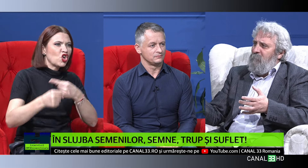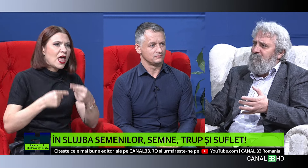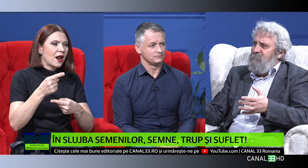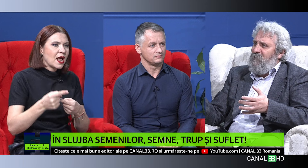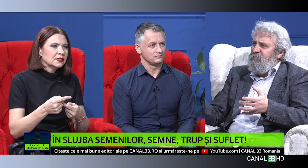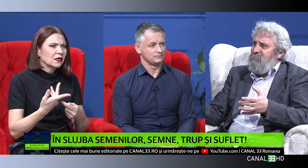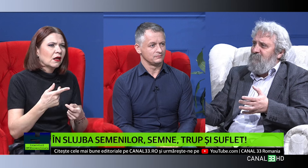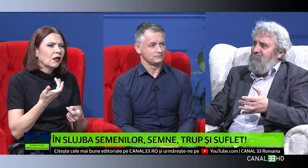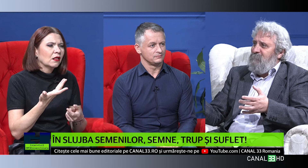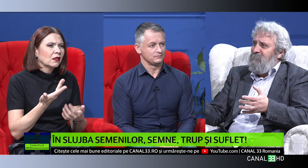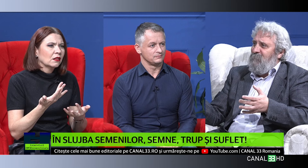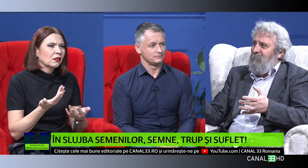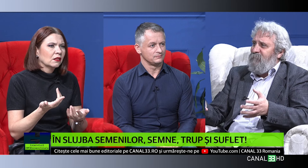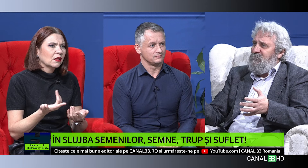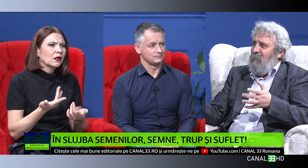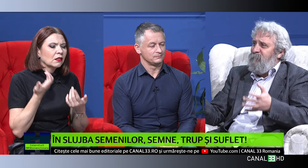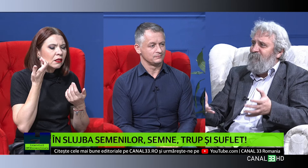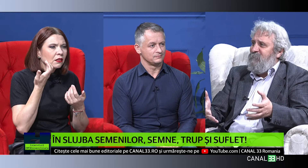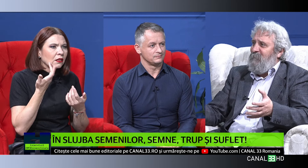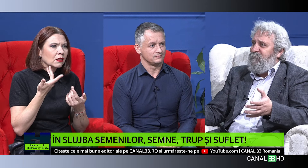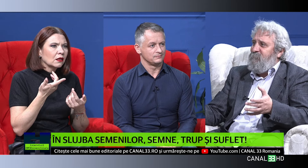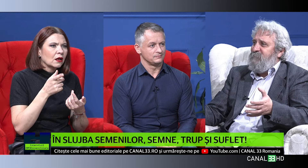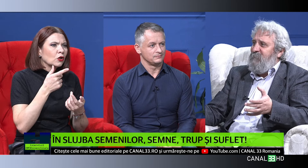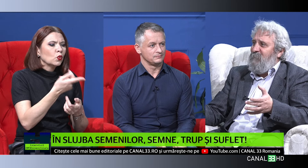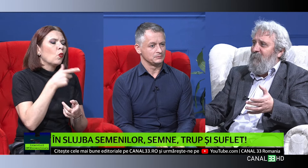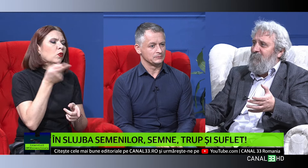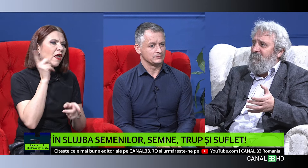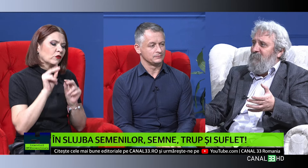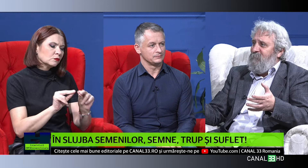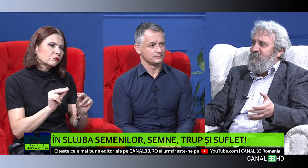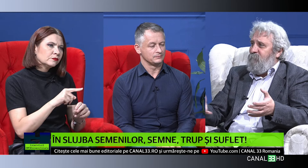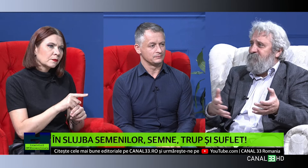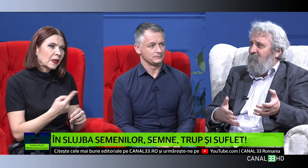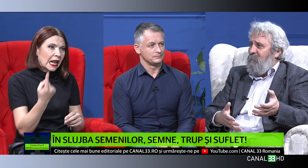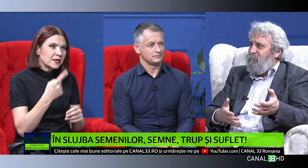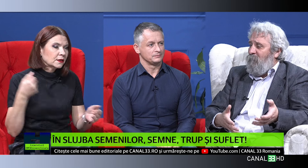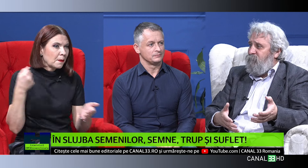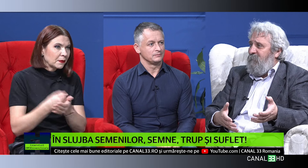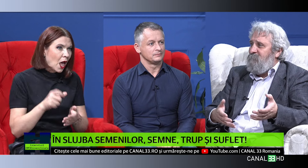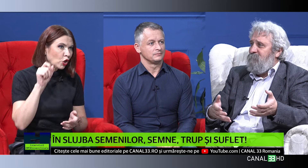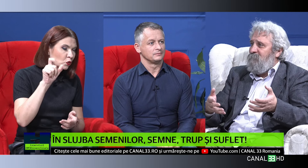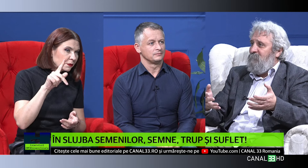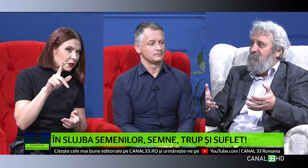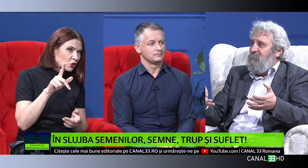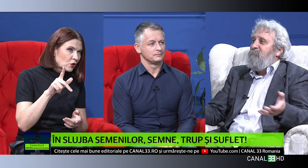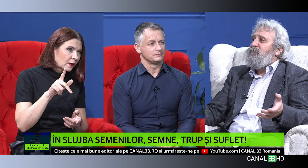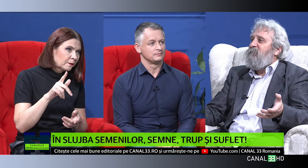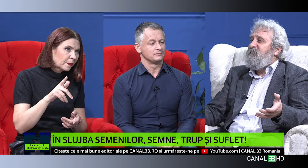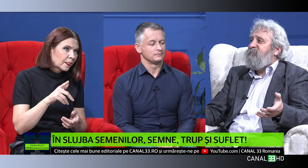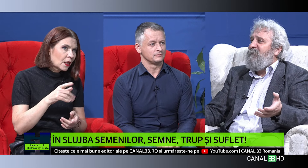apropo, de la ce clasă, la ce fel de clase predai? De la a întâia până la a 12-a? Că în mediul universitar